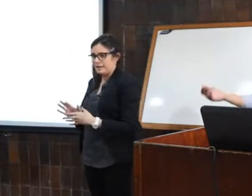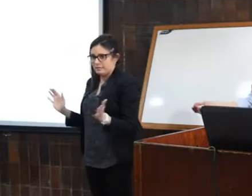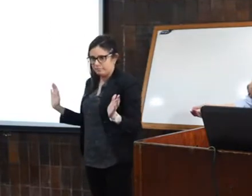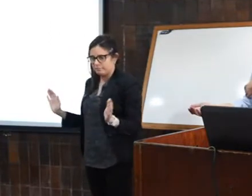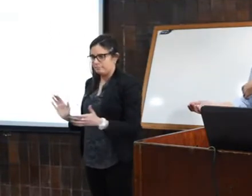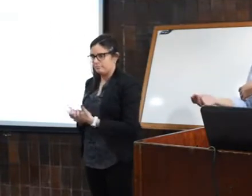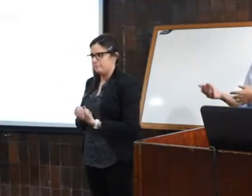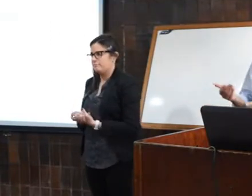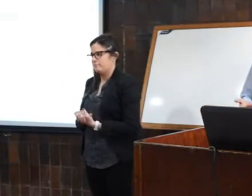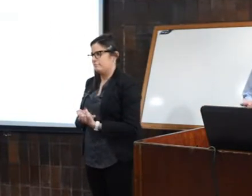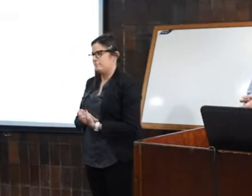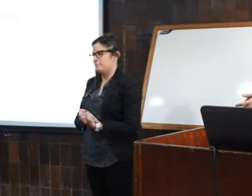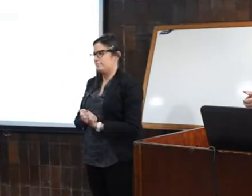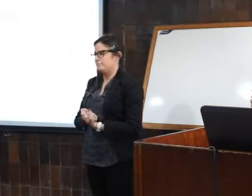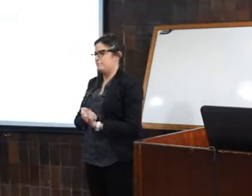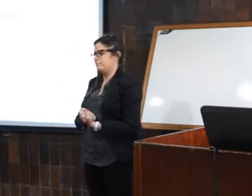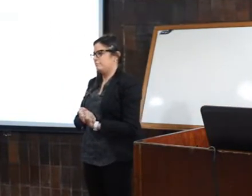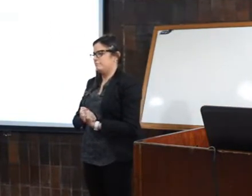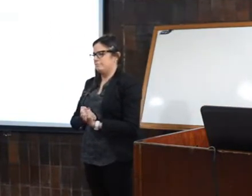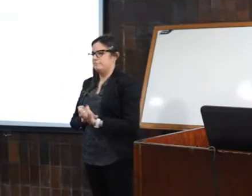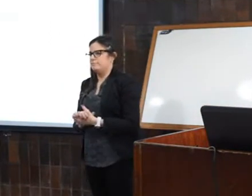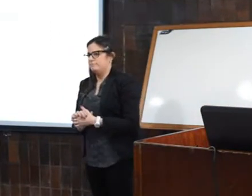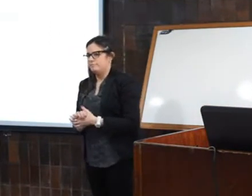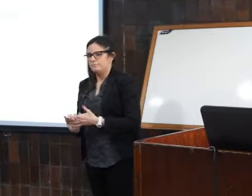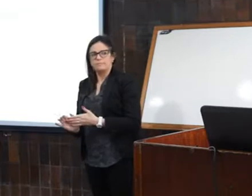un poco de nosotros